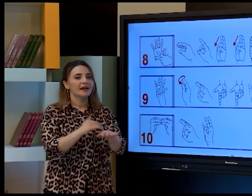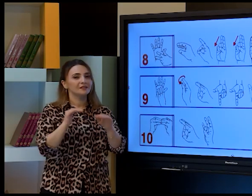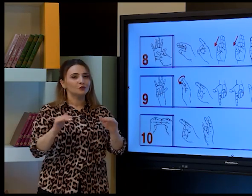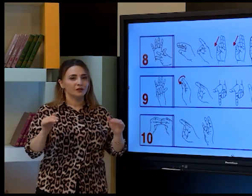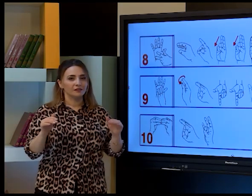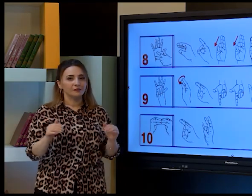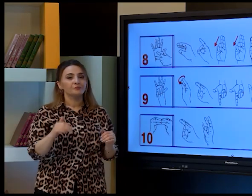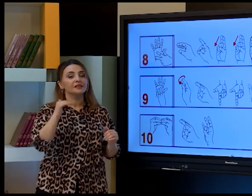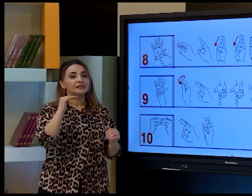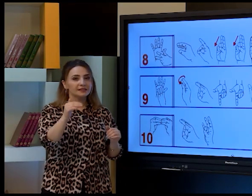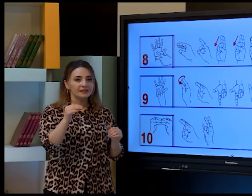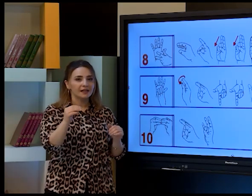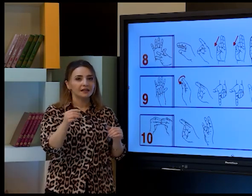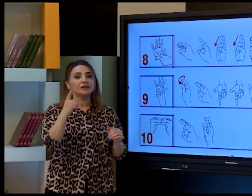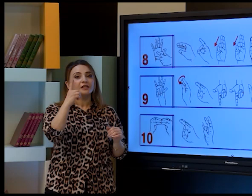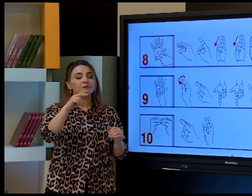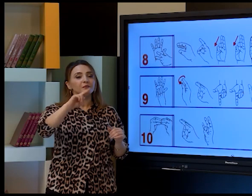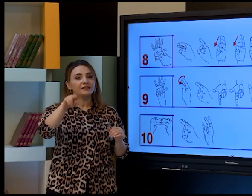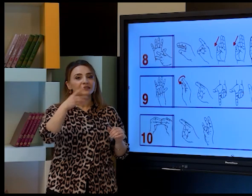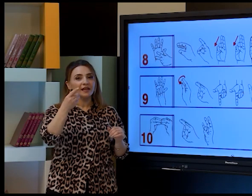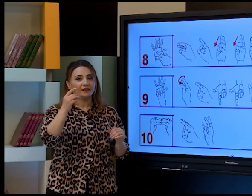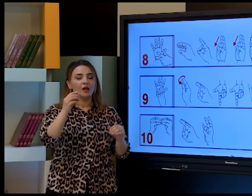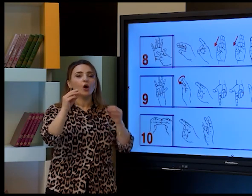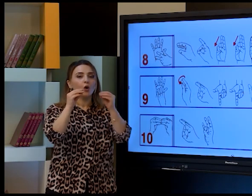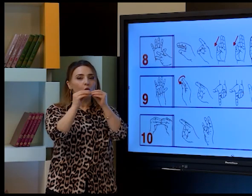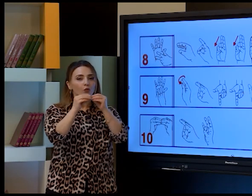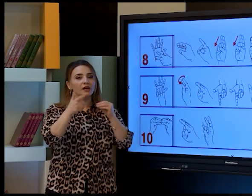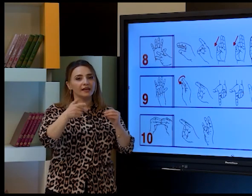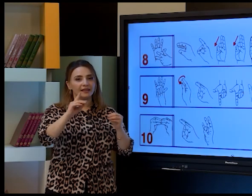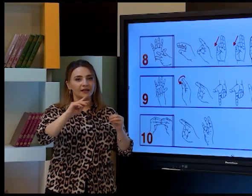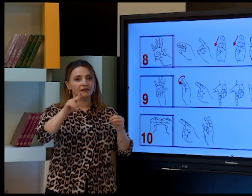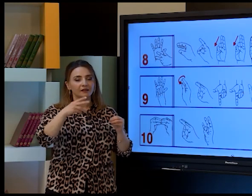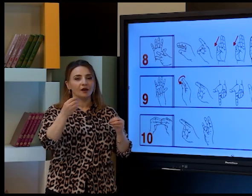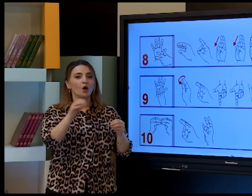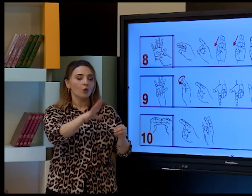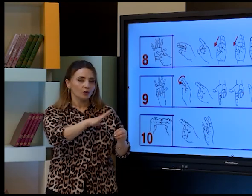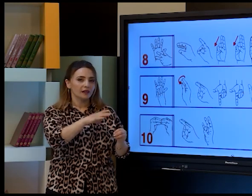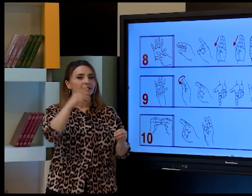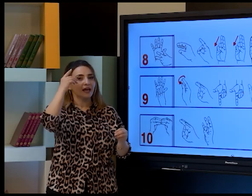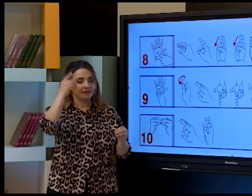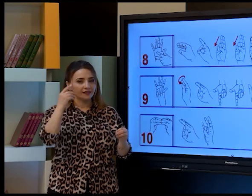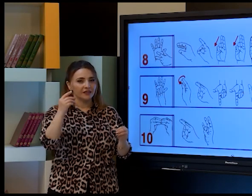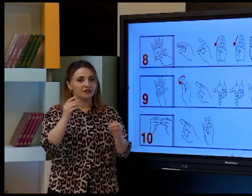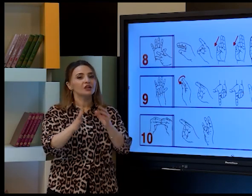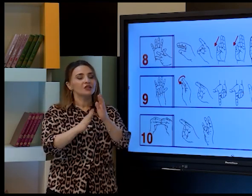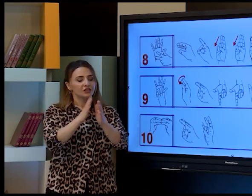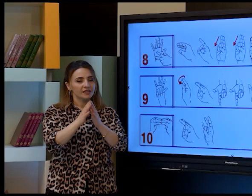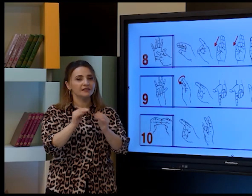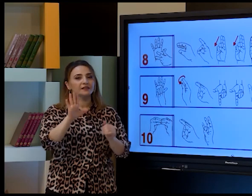Əziz uşaqlar, sizlər 1-dən 10-a qədər olan ədədlərin jestini